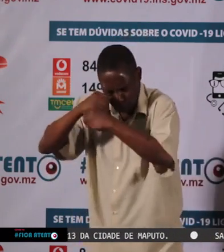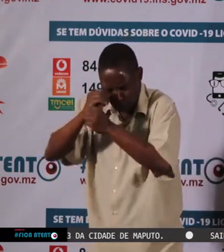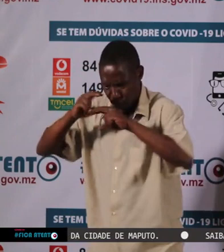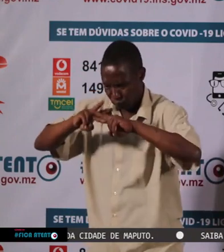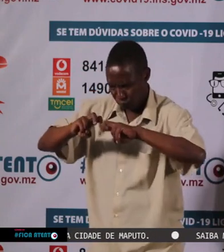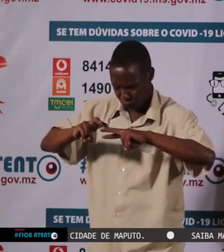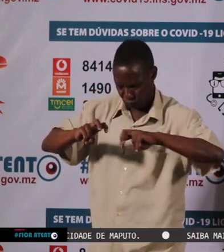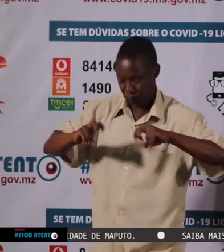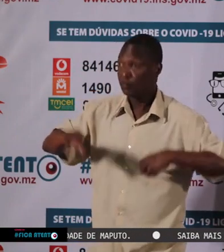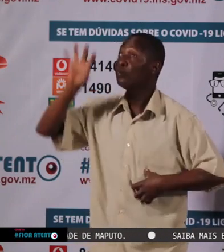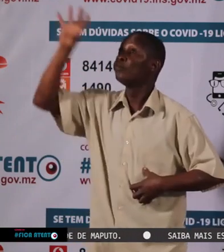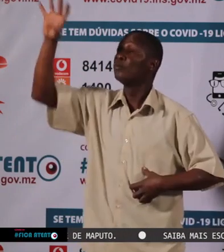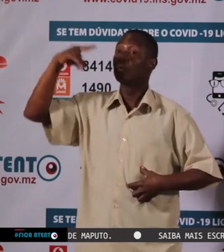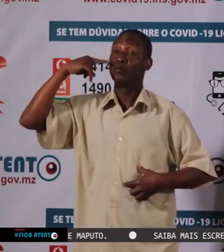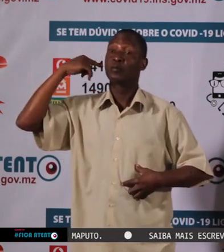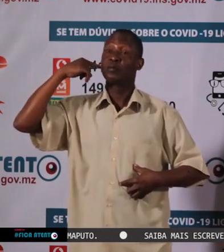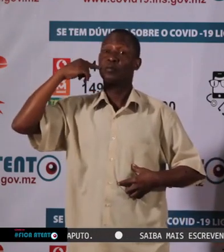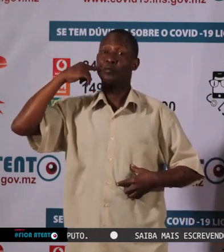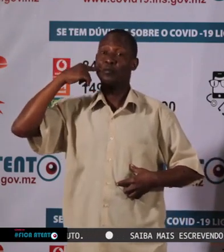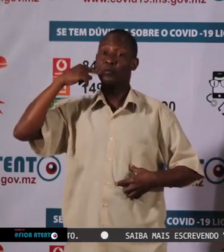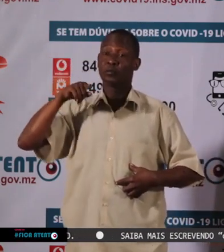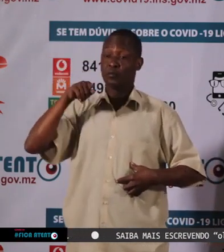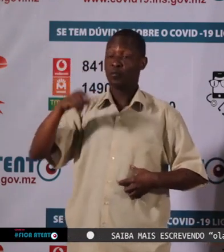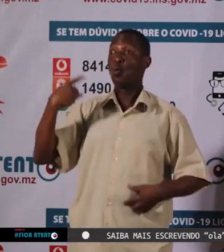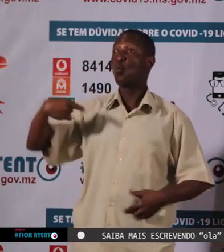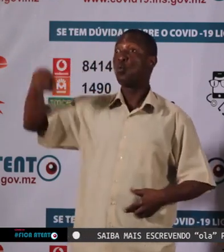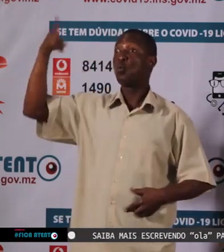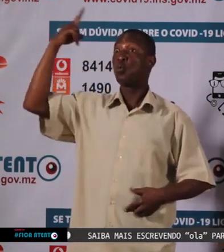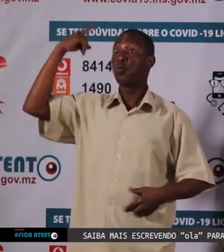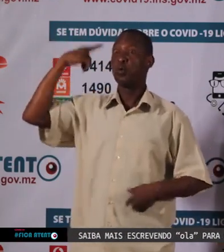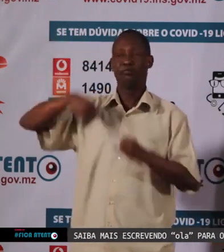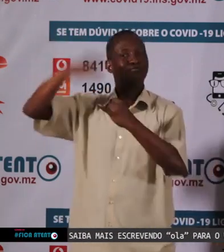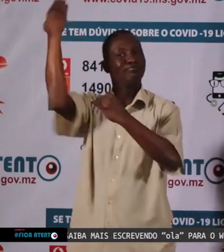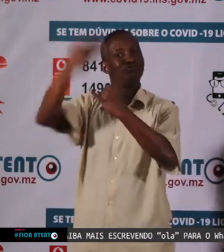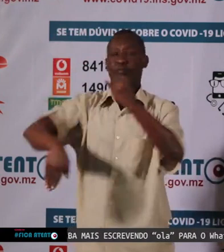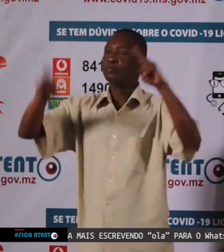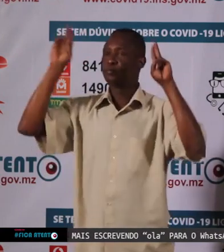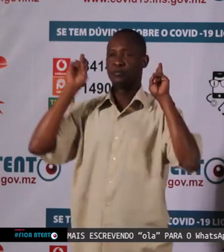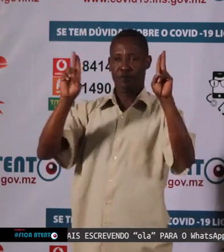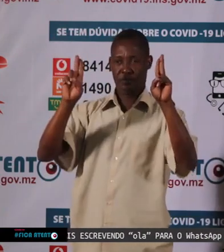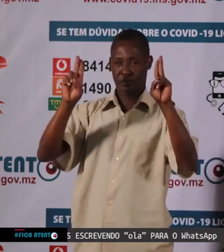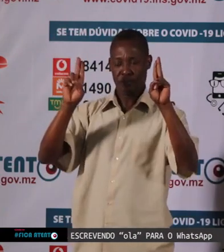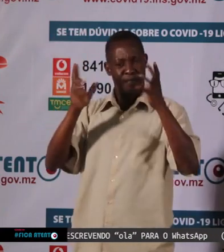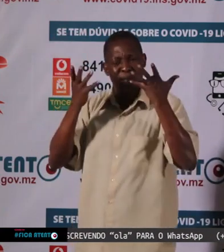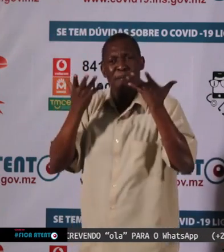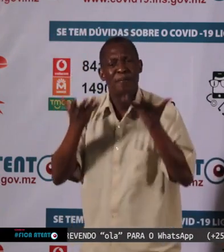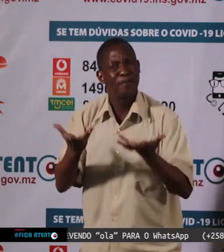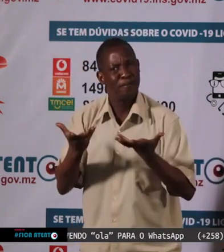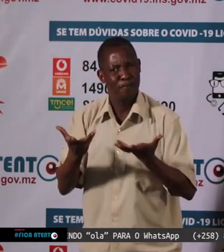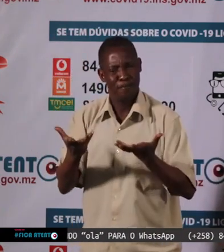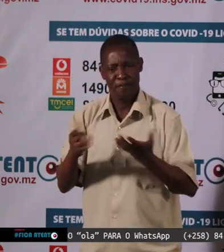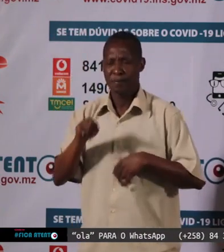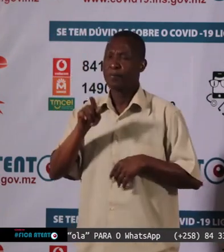curso em Afuns terminou oficialmente ontem. Neste momento, decorre